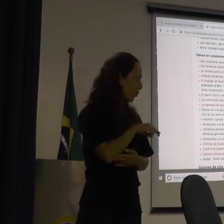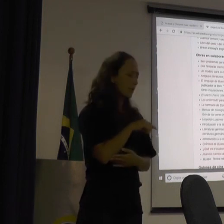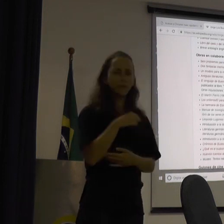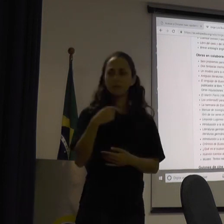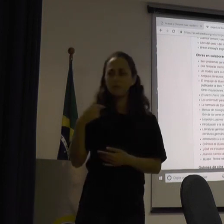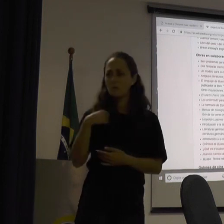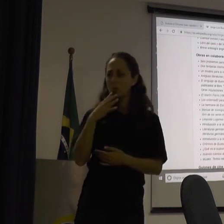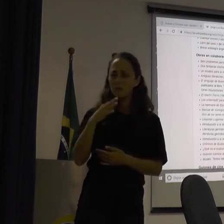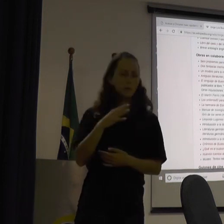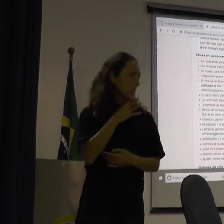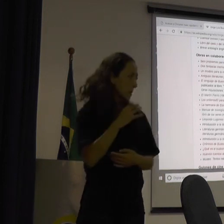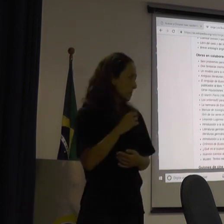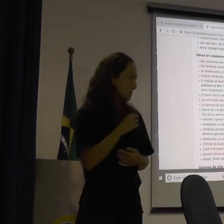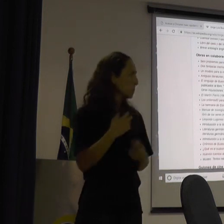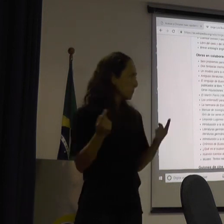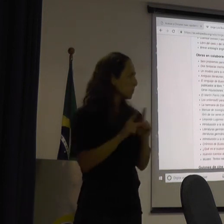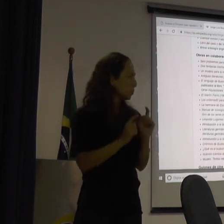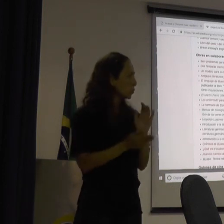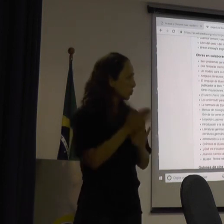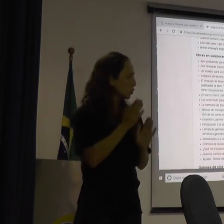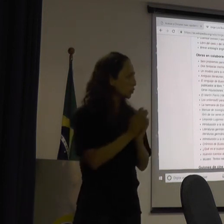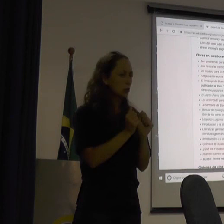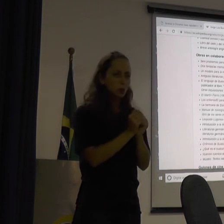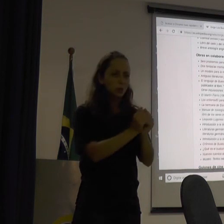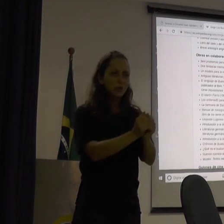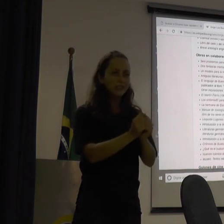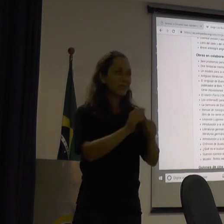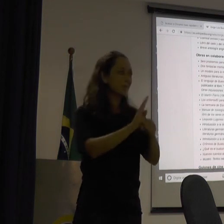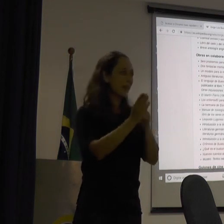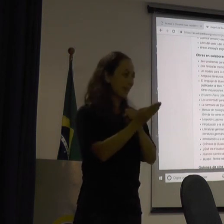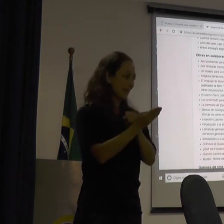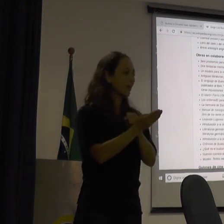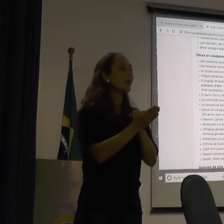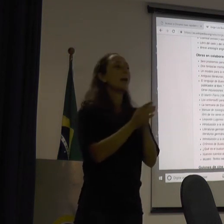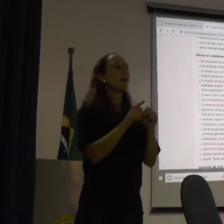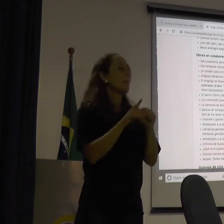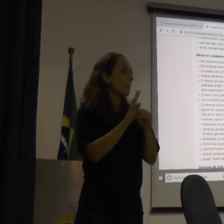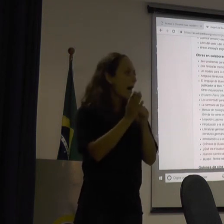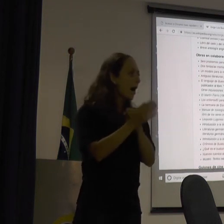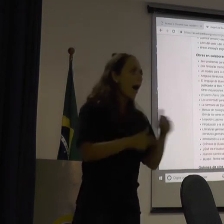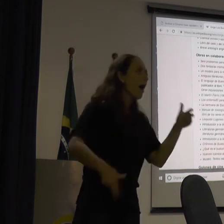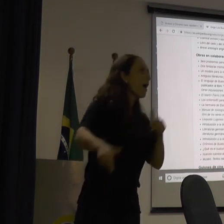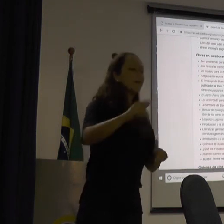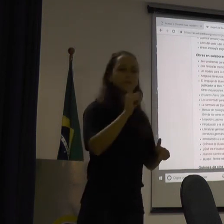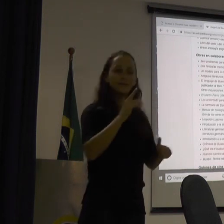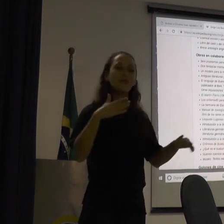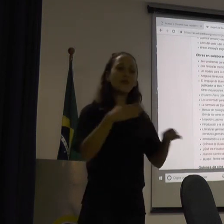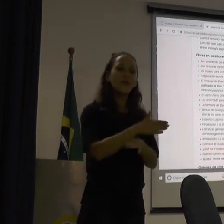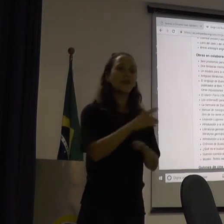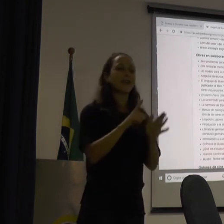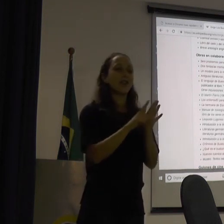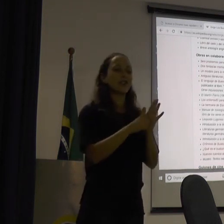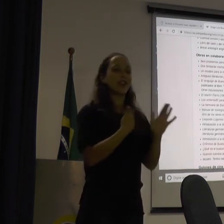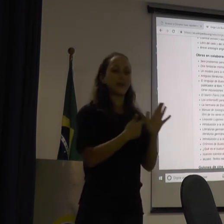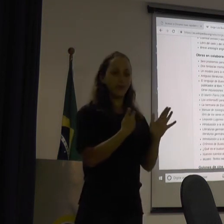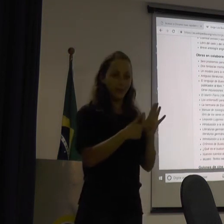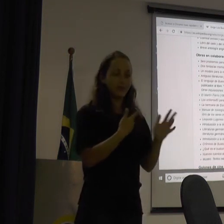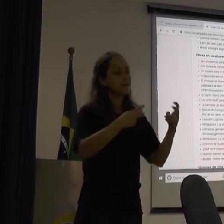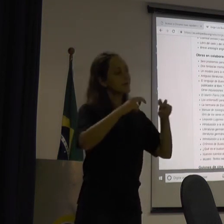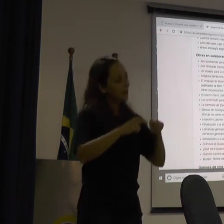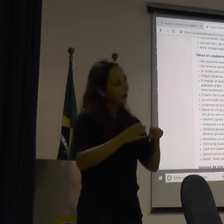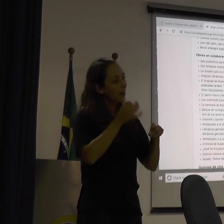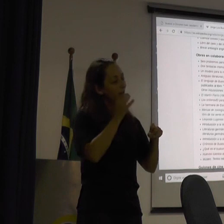dar uma volta para o Leblon. Na verdade, o Leblon se resumiu à livraria Argumento e o café lá. A gente não saiu dali, né? Porque a gente começou a